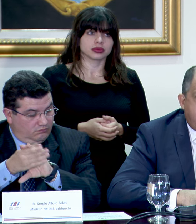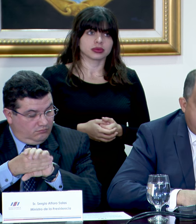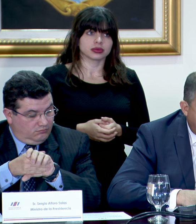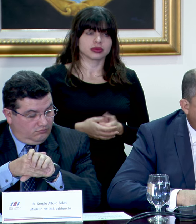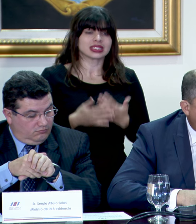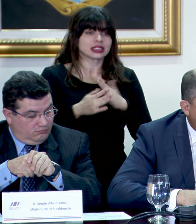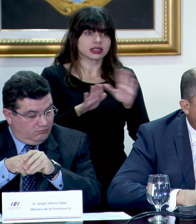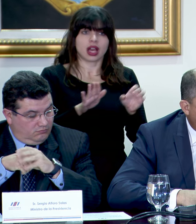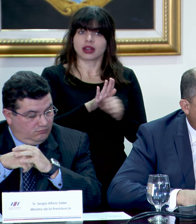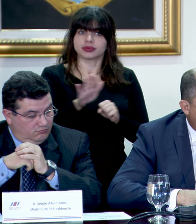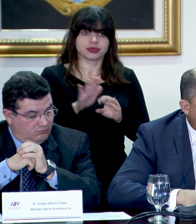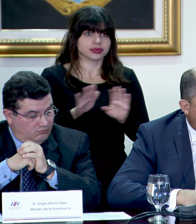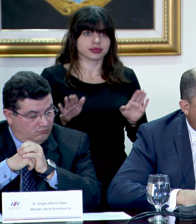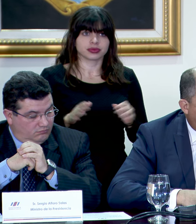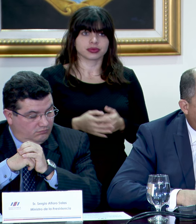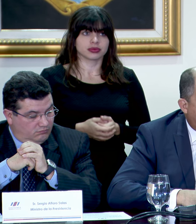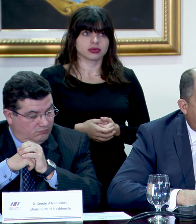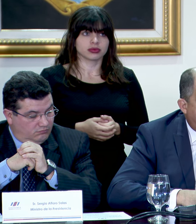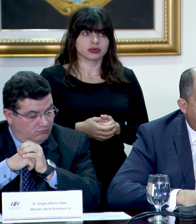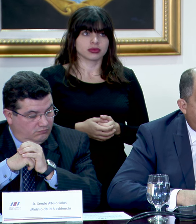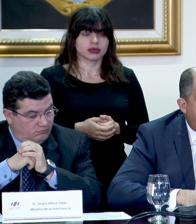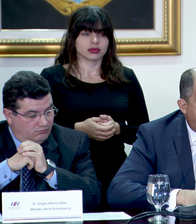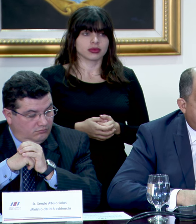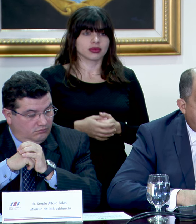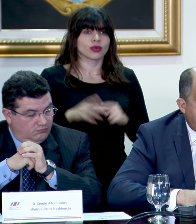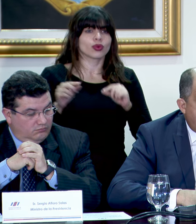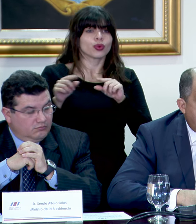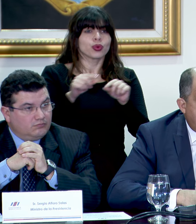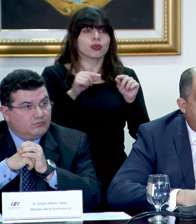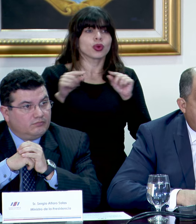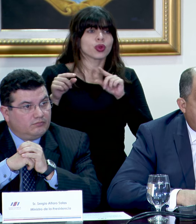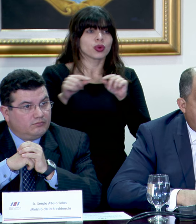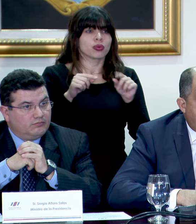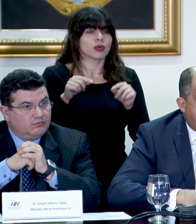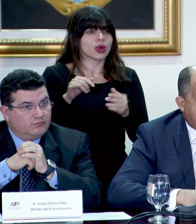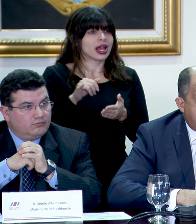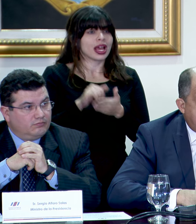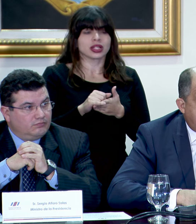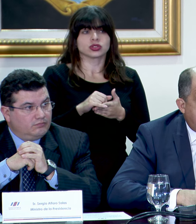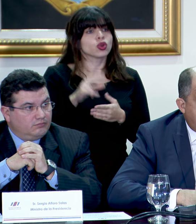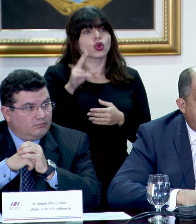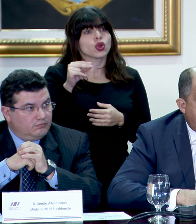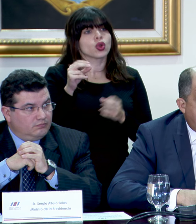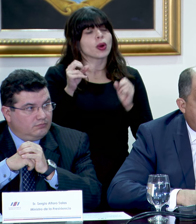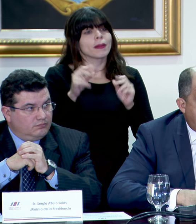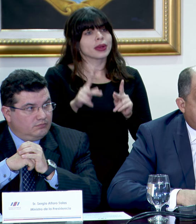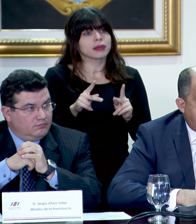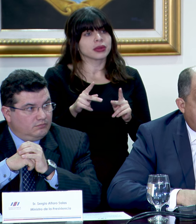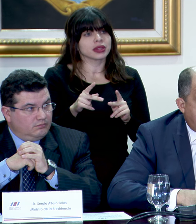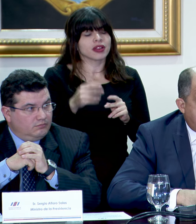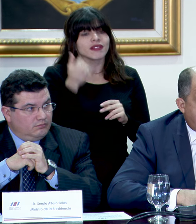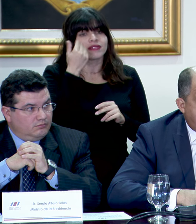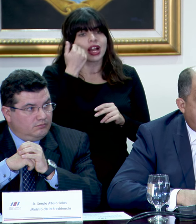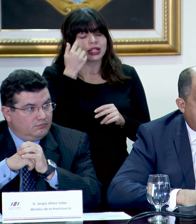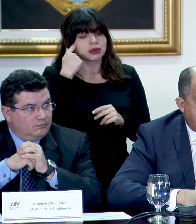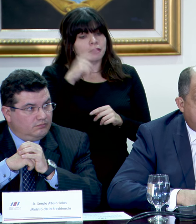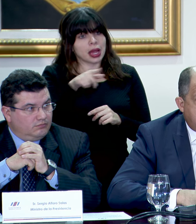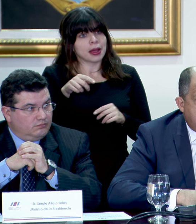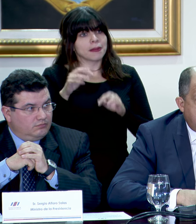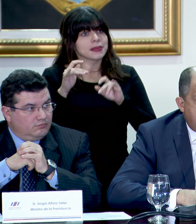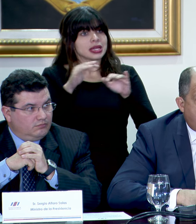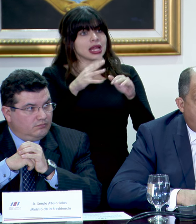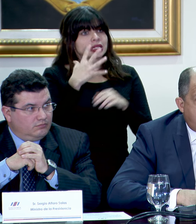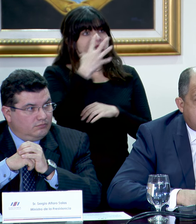Ya está bien de andar corriendo rumores que no faciliten la salida de estos